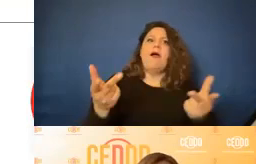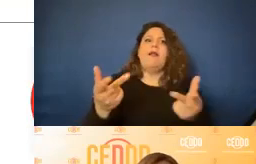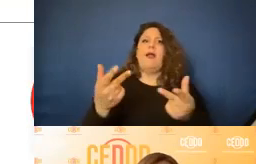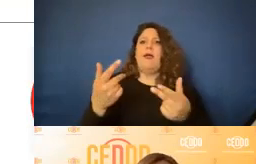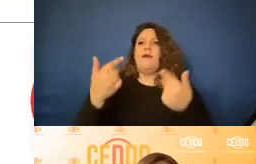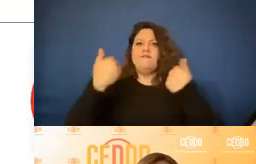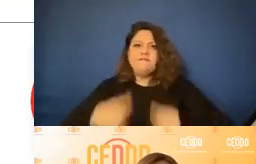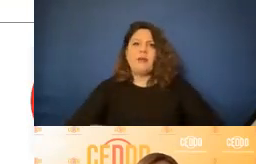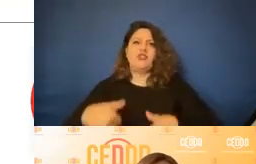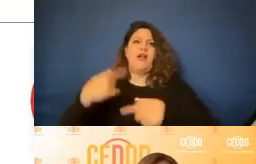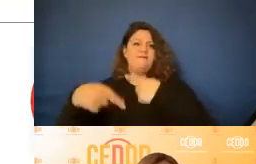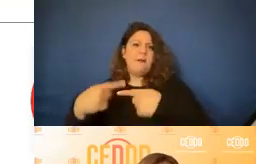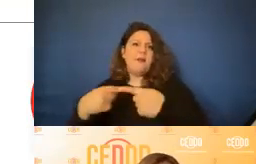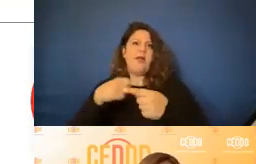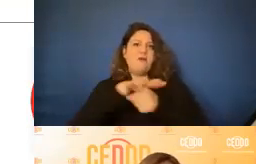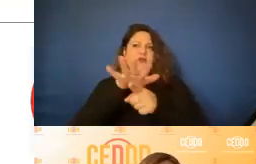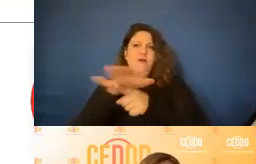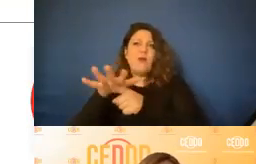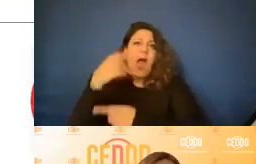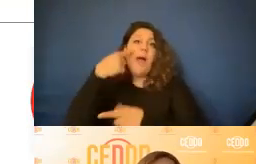ver cuáles son, ¿no? Al final